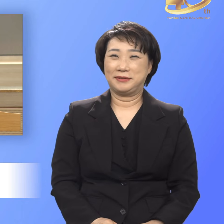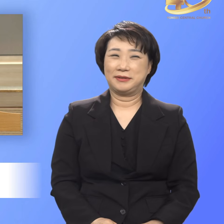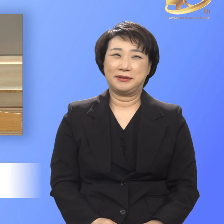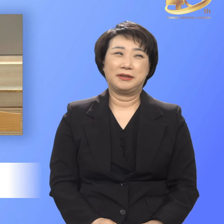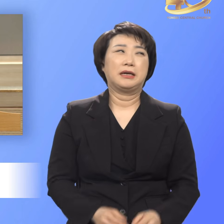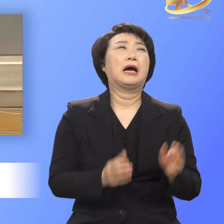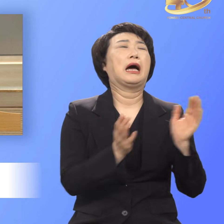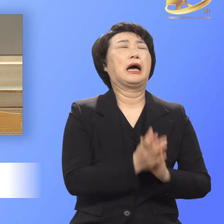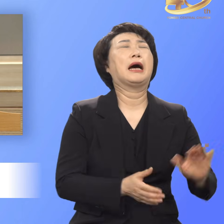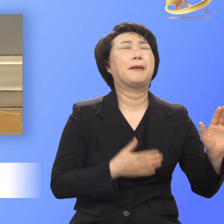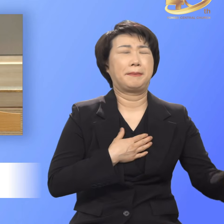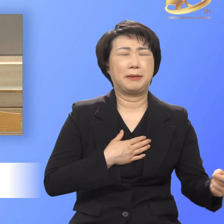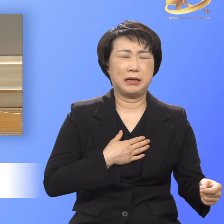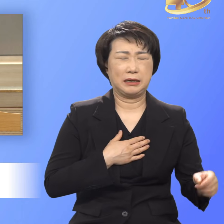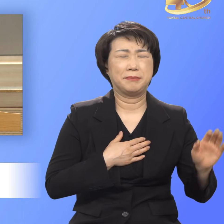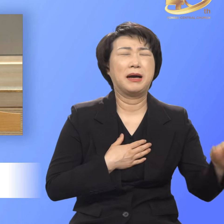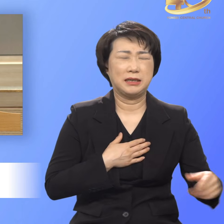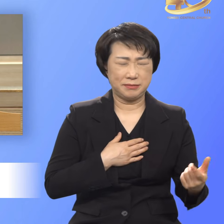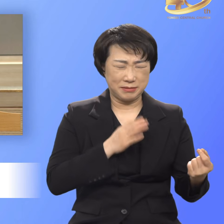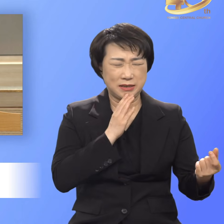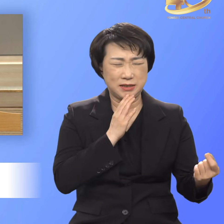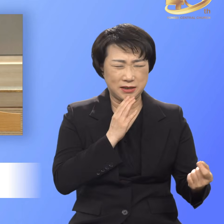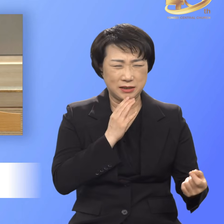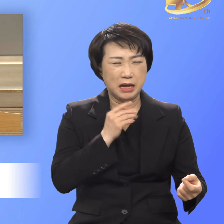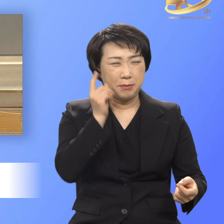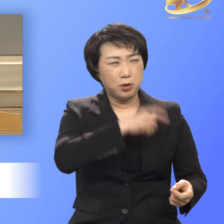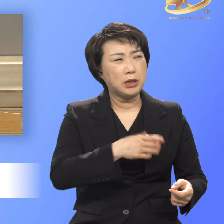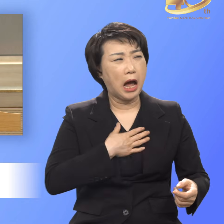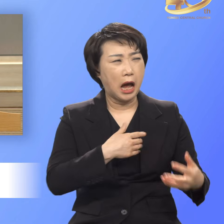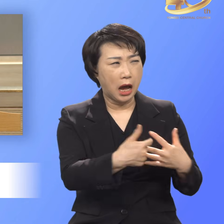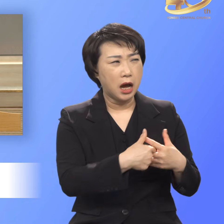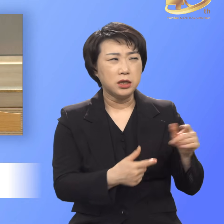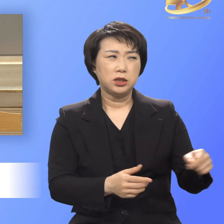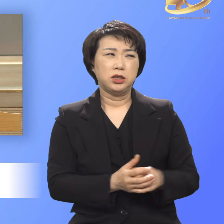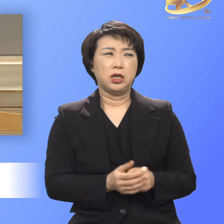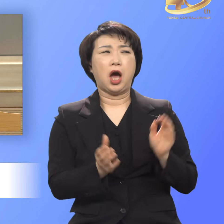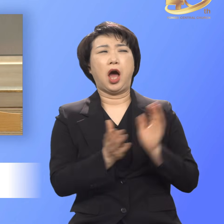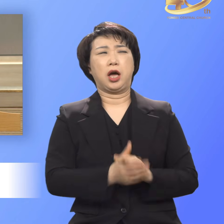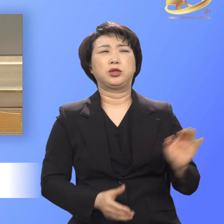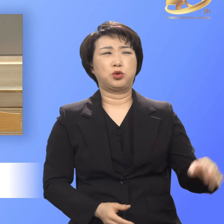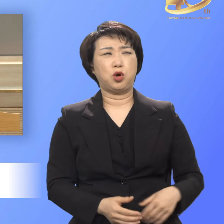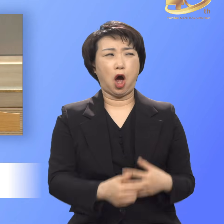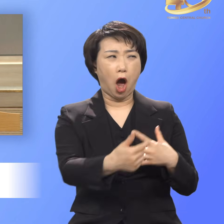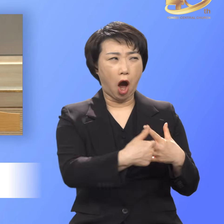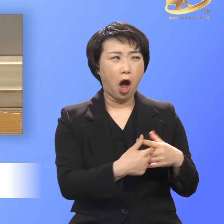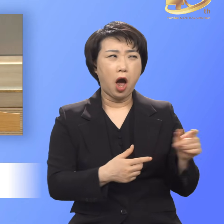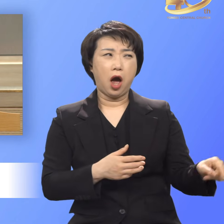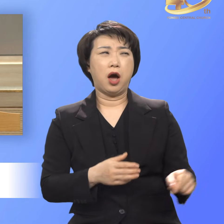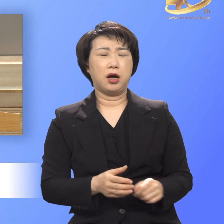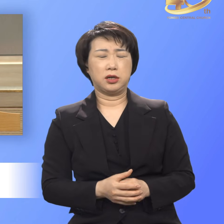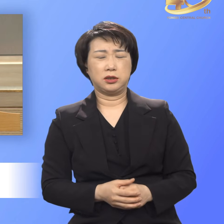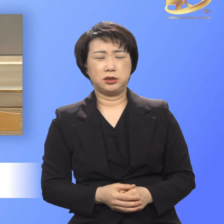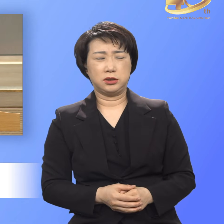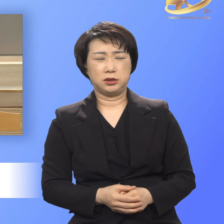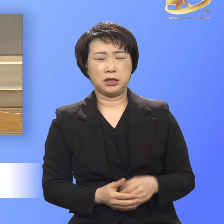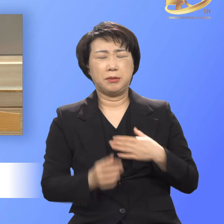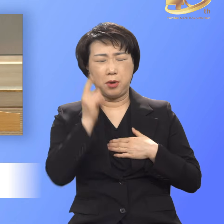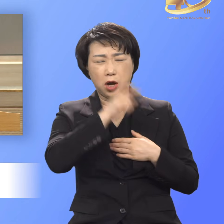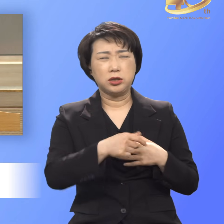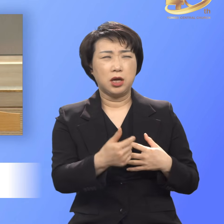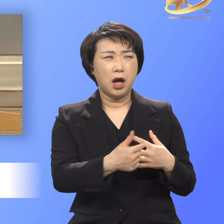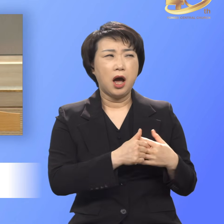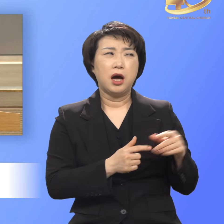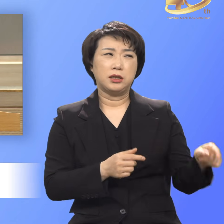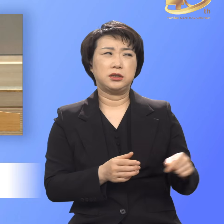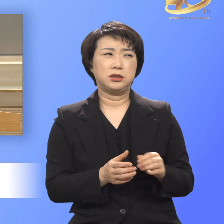뒷말이 맞아. 나 못된 거 어떻게 알았냐. 야, 네가 하나님인가 보다. 용케 알았다. 내가 얼마나 못된